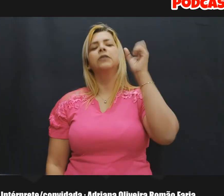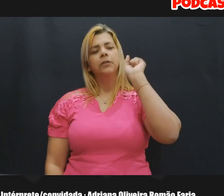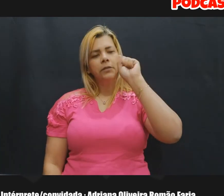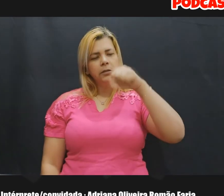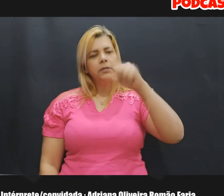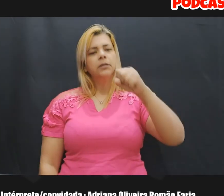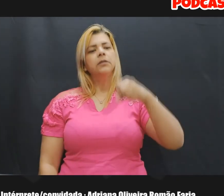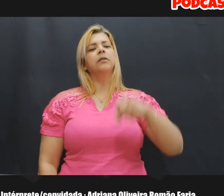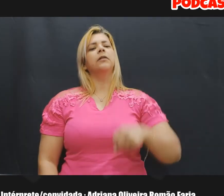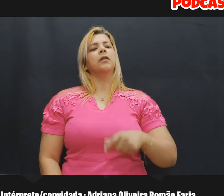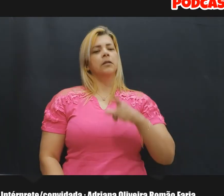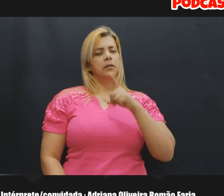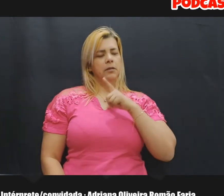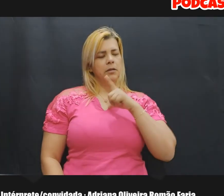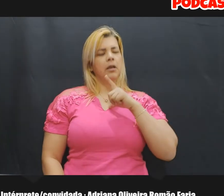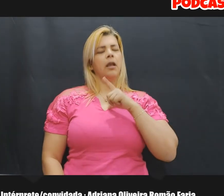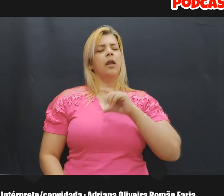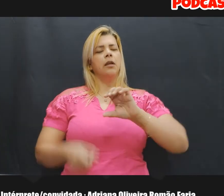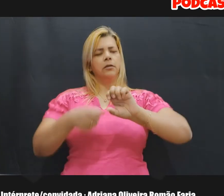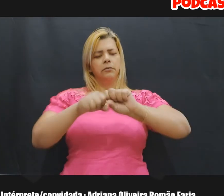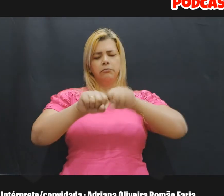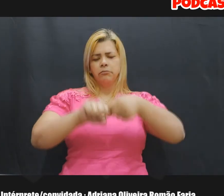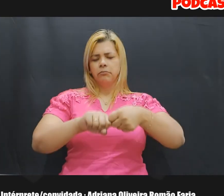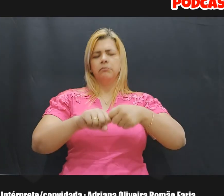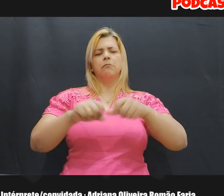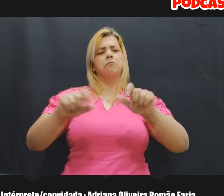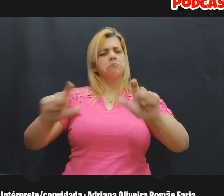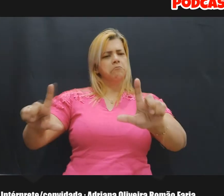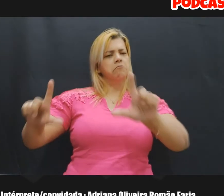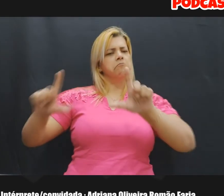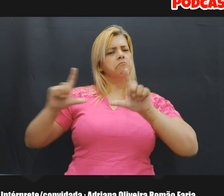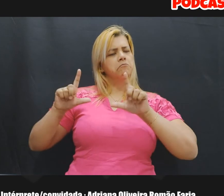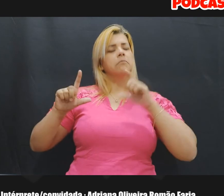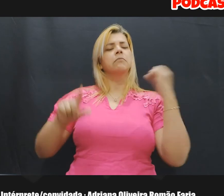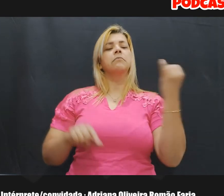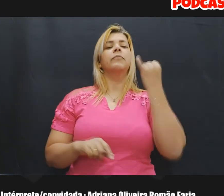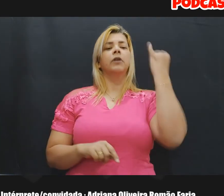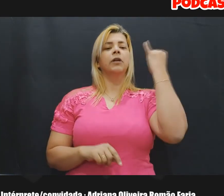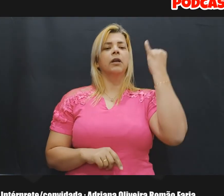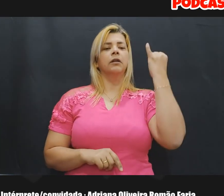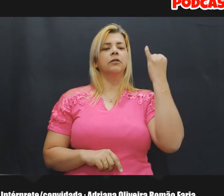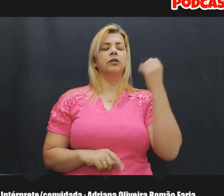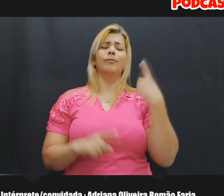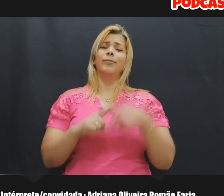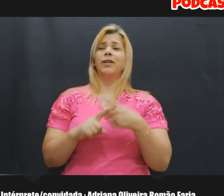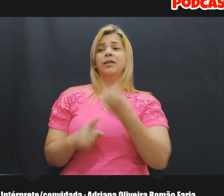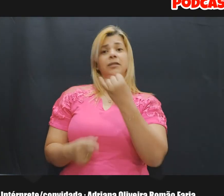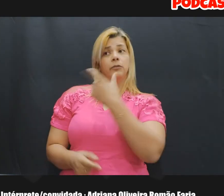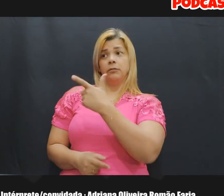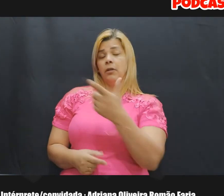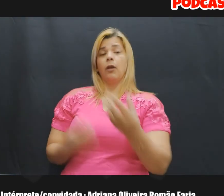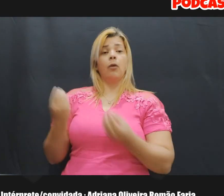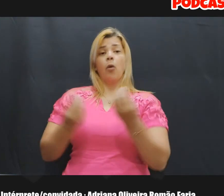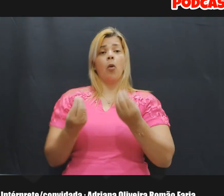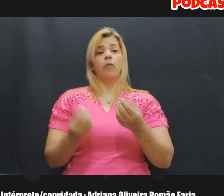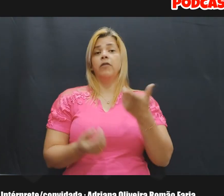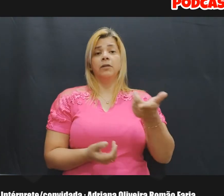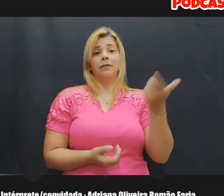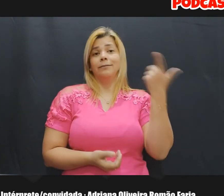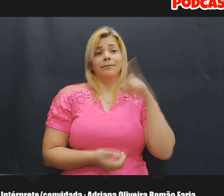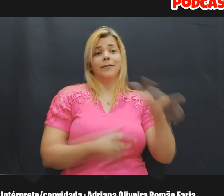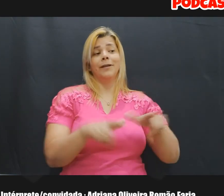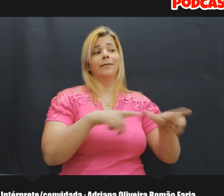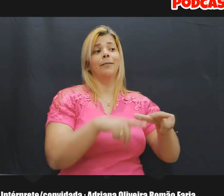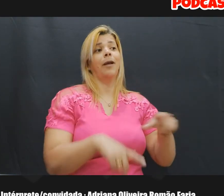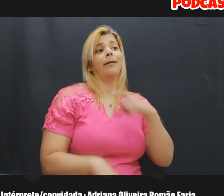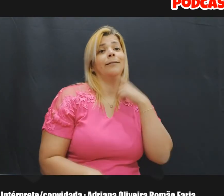seu diploma, o seu certificado, é muito importante, porque sem ele você não vai conseguir arrumar trabalho em